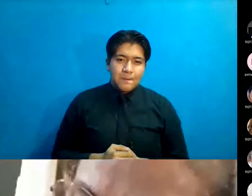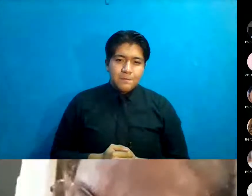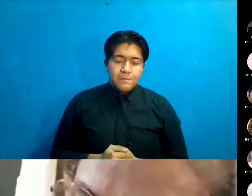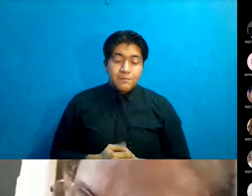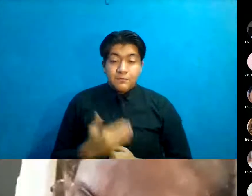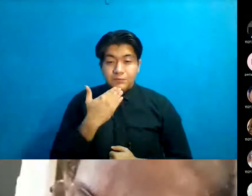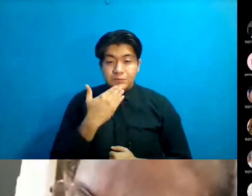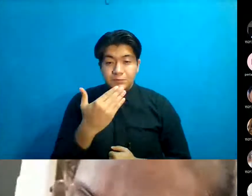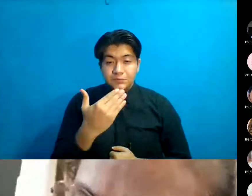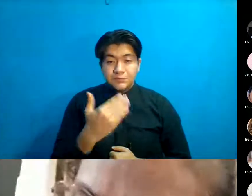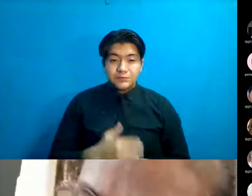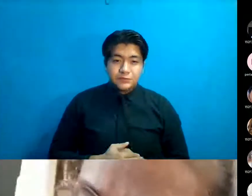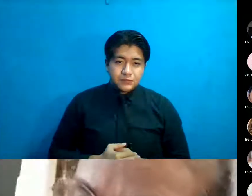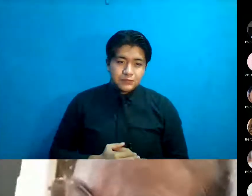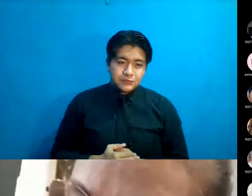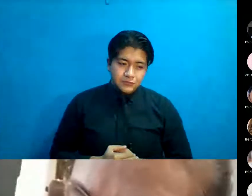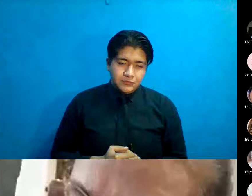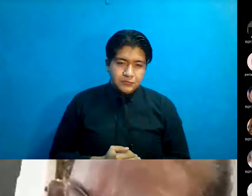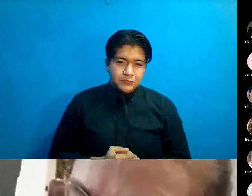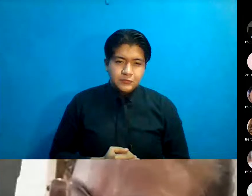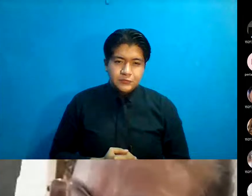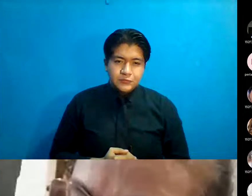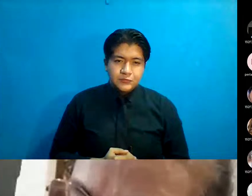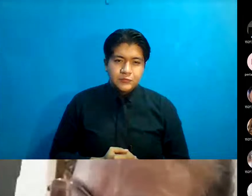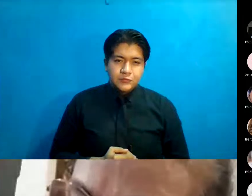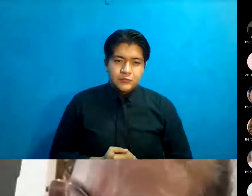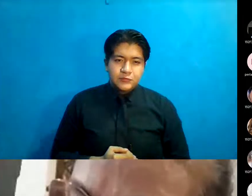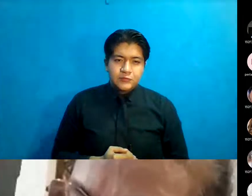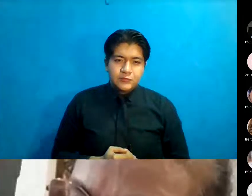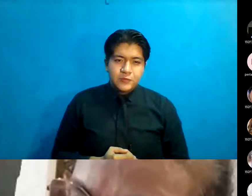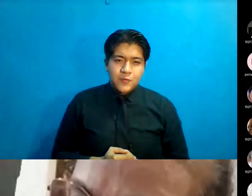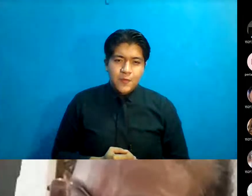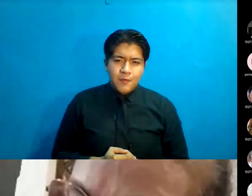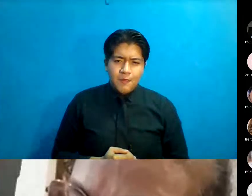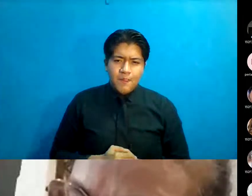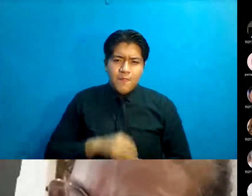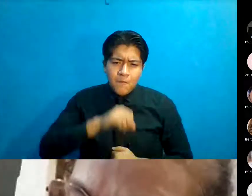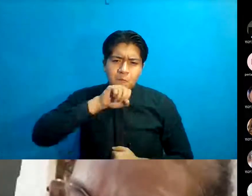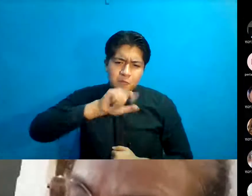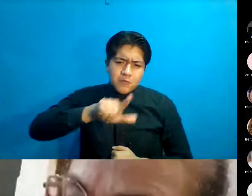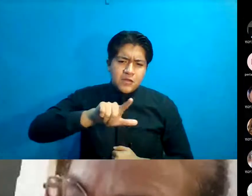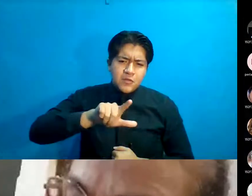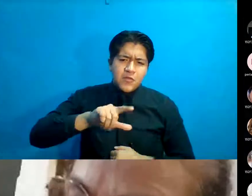Bueno, lo que podemos mencionar también,